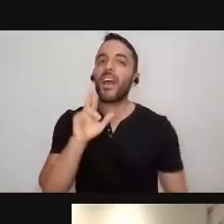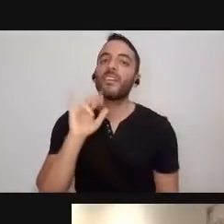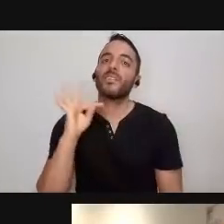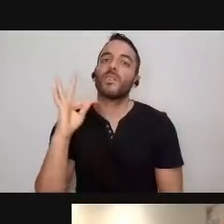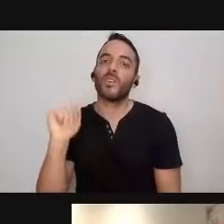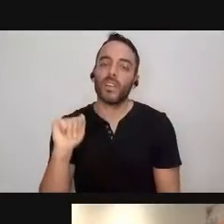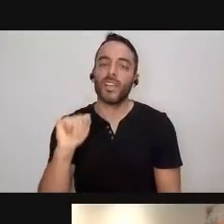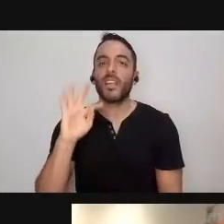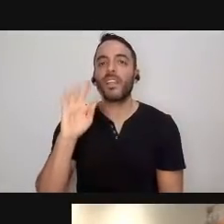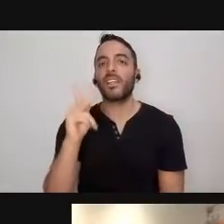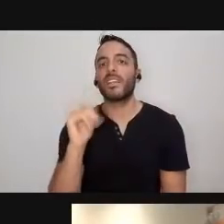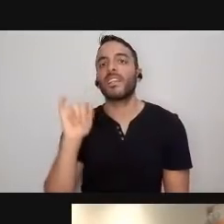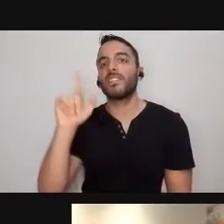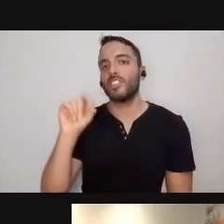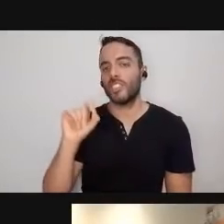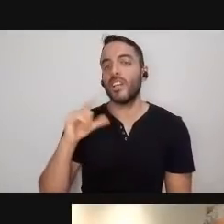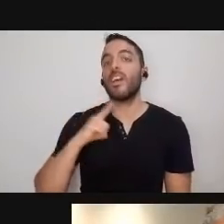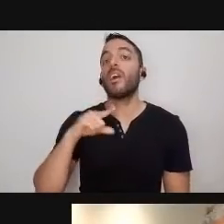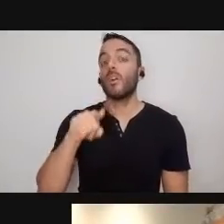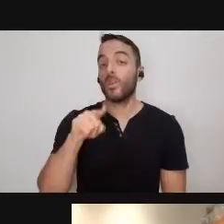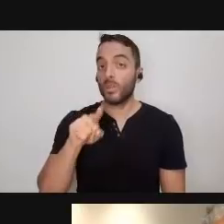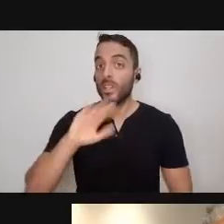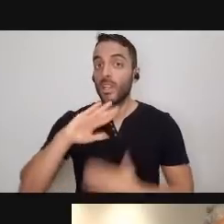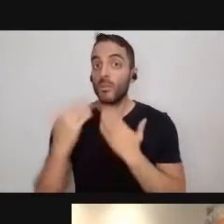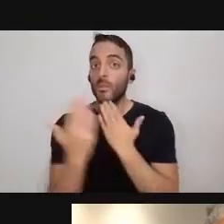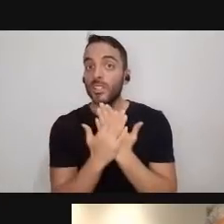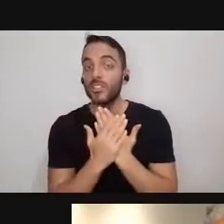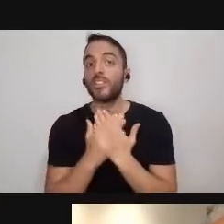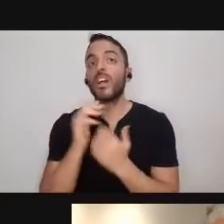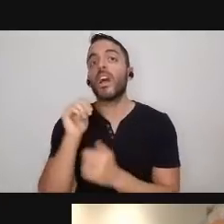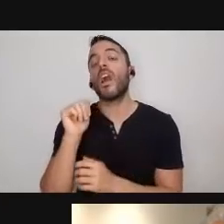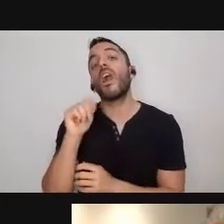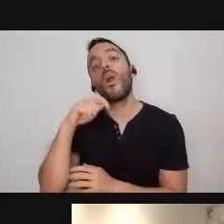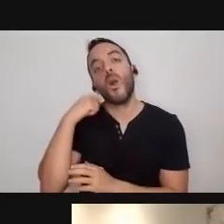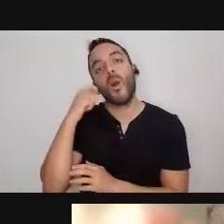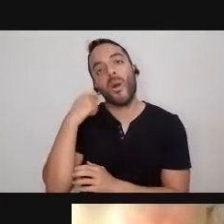nos bastidores, e ao Arthur, que fez essa mágica. Até então, outro